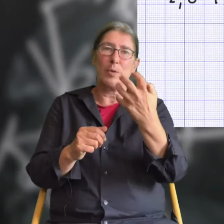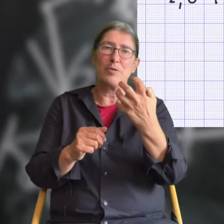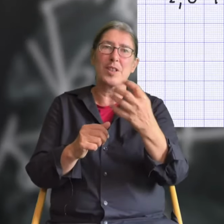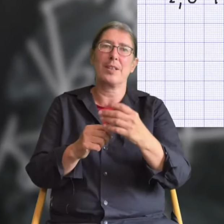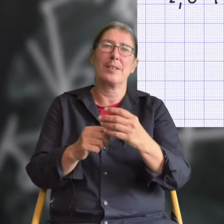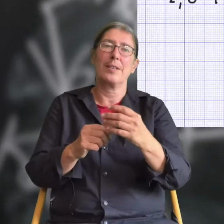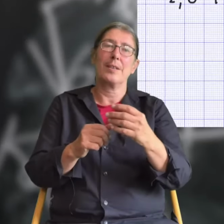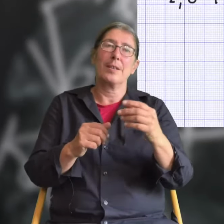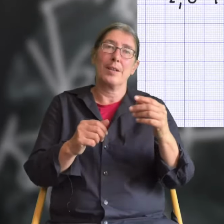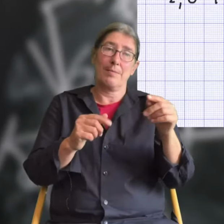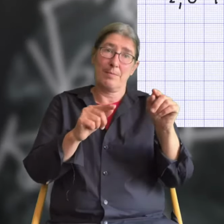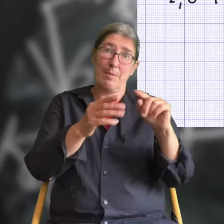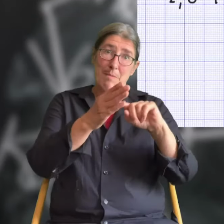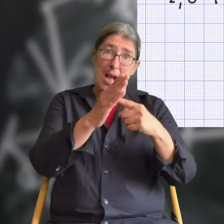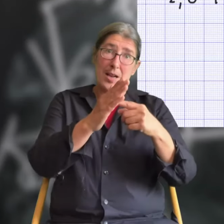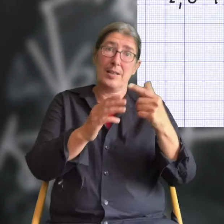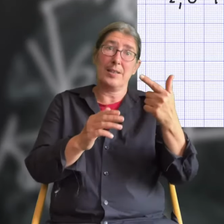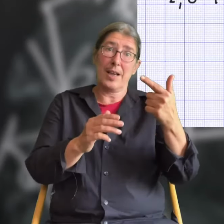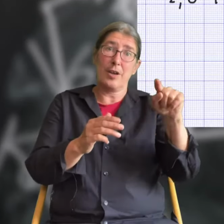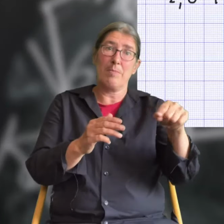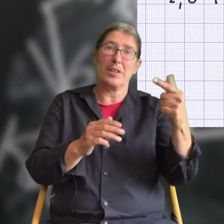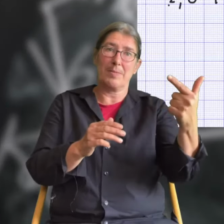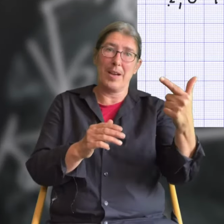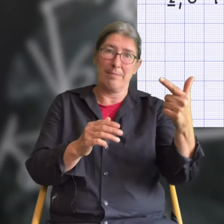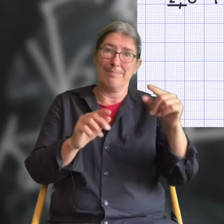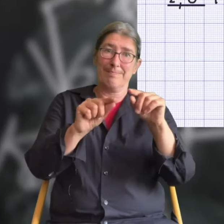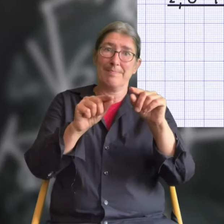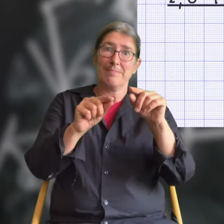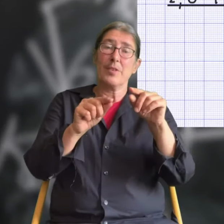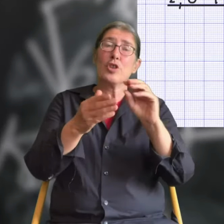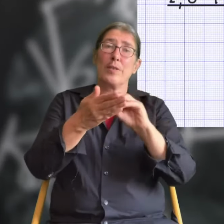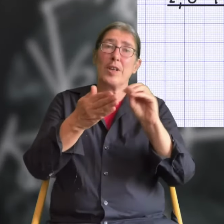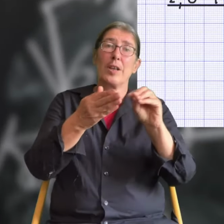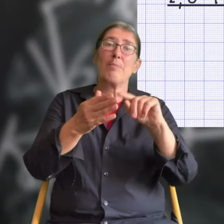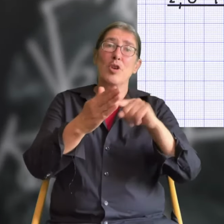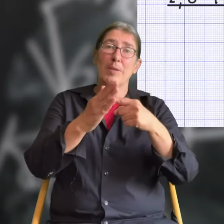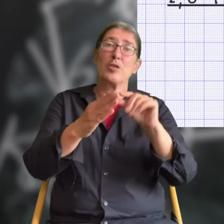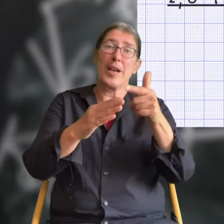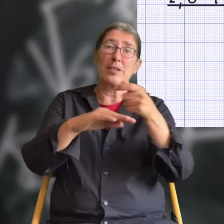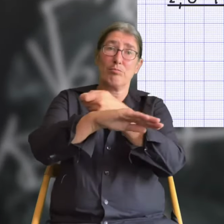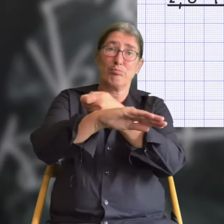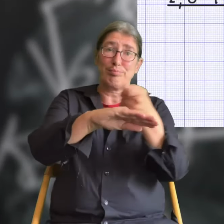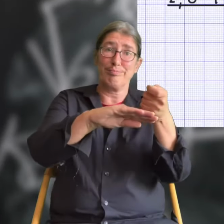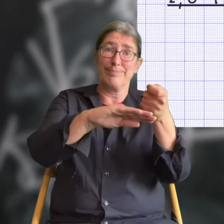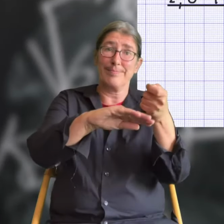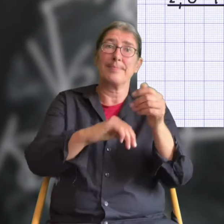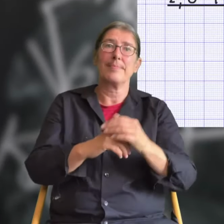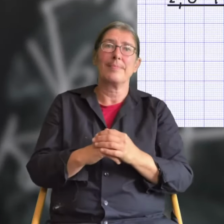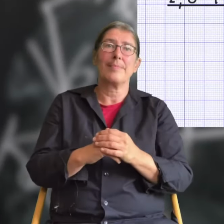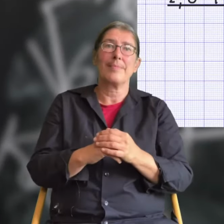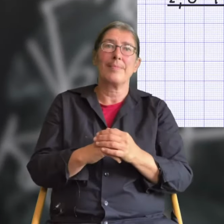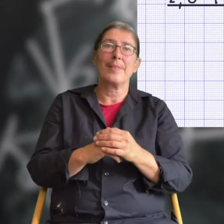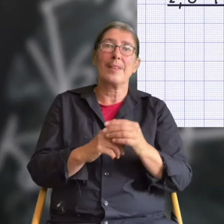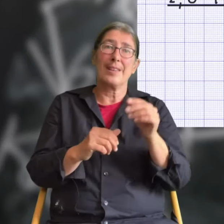2,54 mit der Zahl 3,2 multiplizieren. Da machen wir bei der schriftlichen Multiplikation zuerst einen Strich drunter